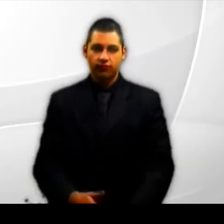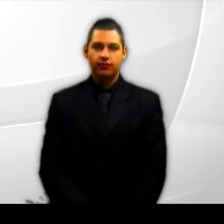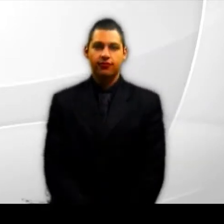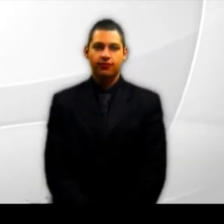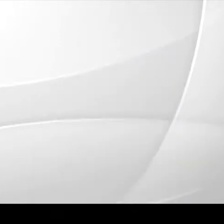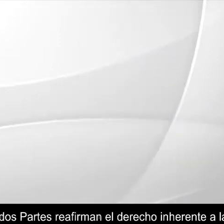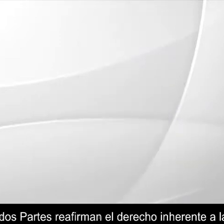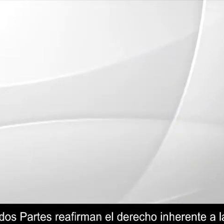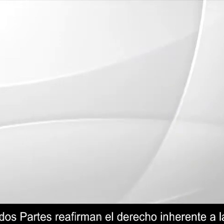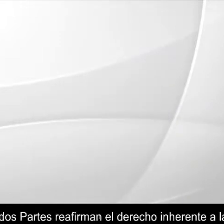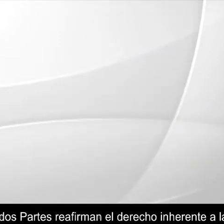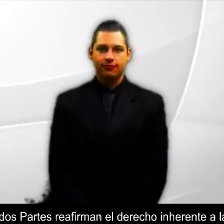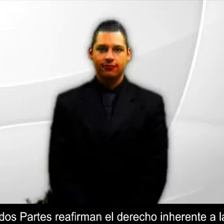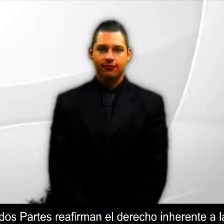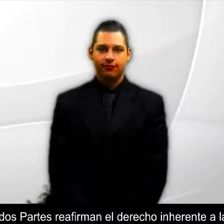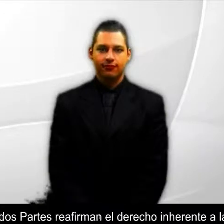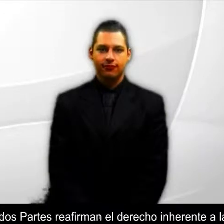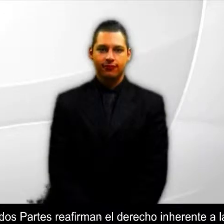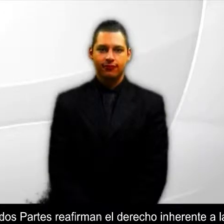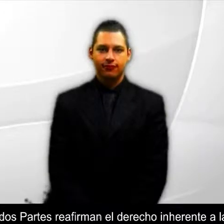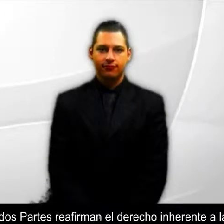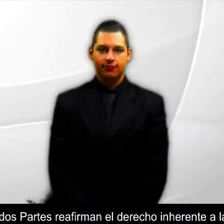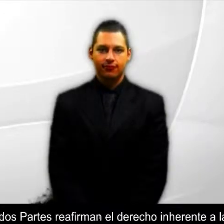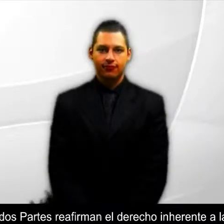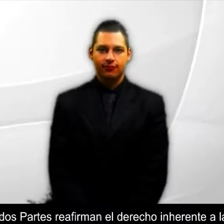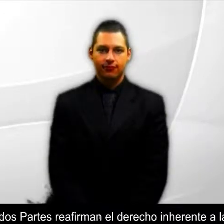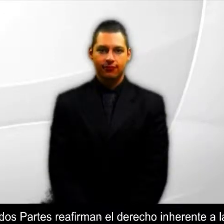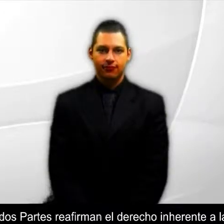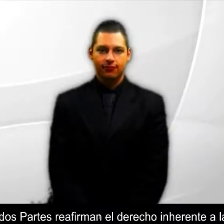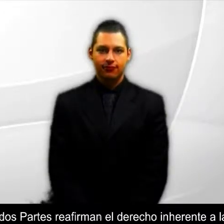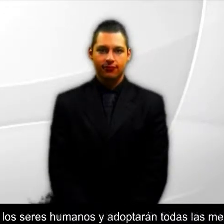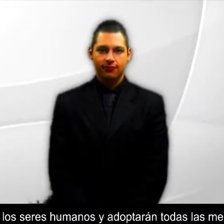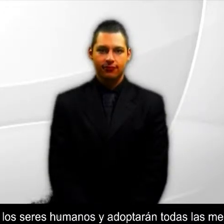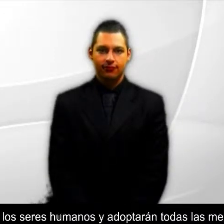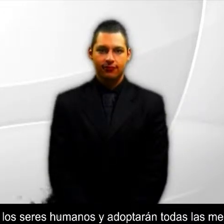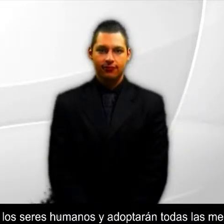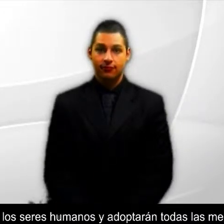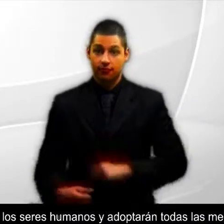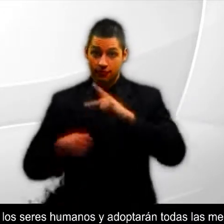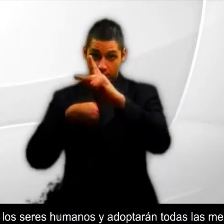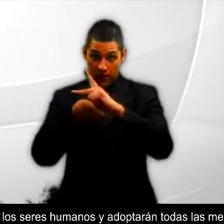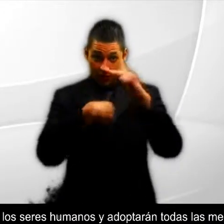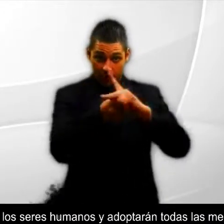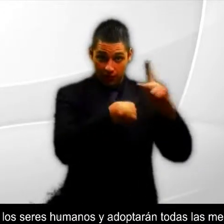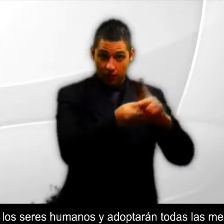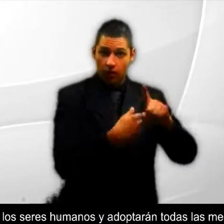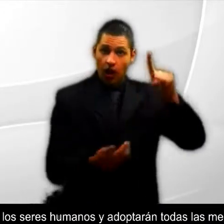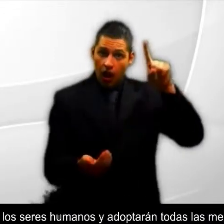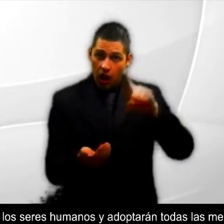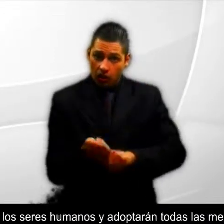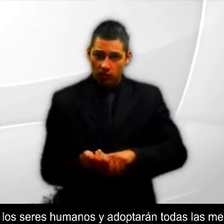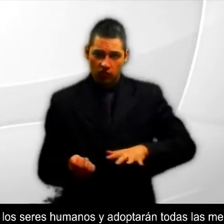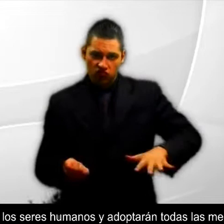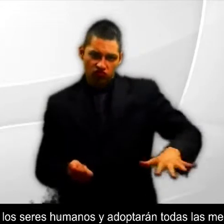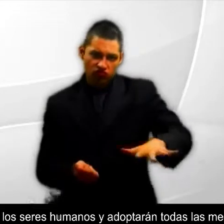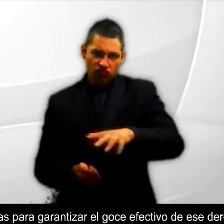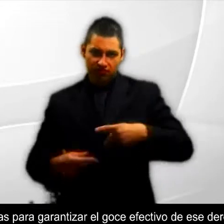Los Estados partes reafirman el derecho inherente a la vida de todos los seres humanos y adoptarán todas las medidas necesarias